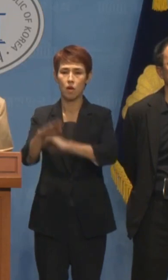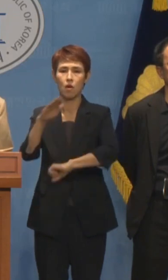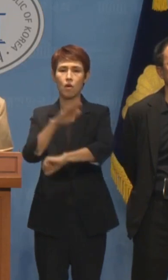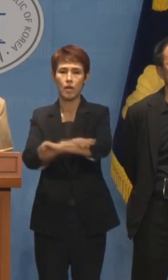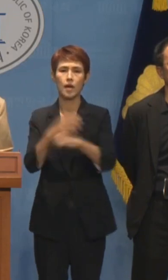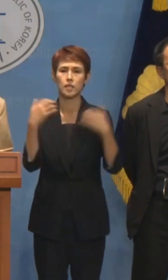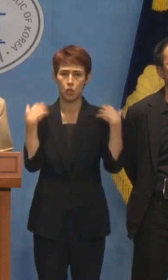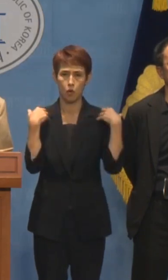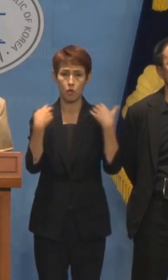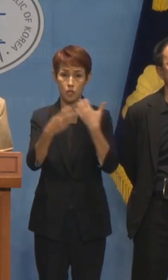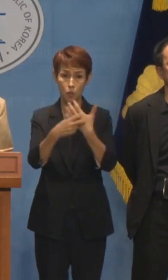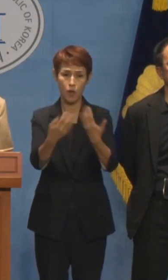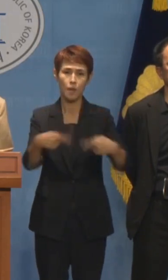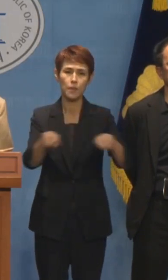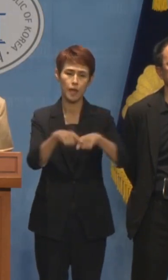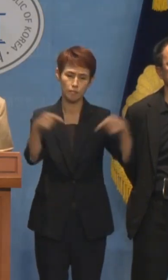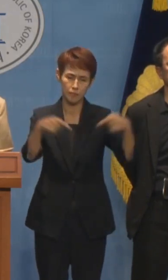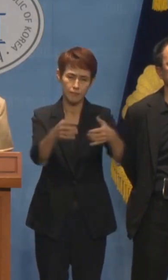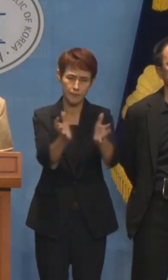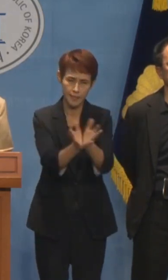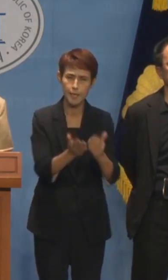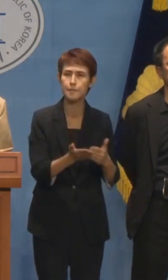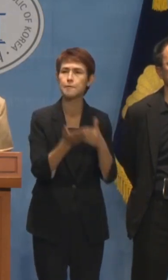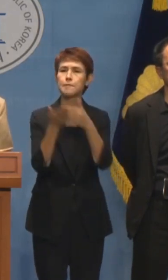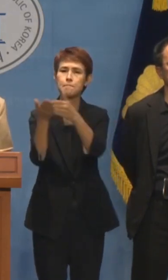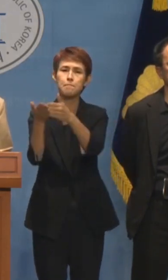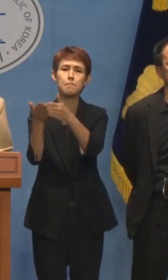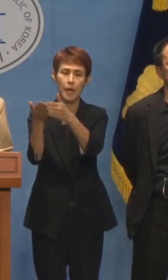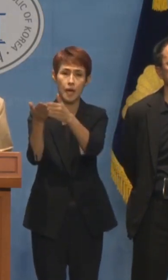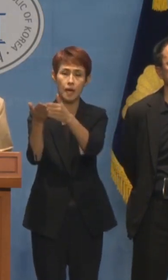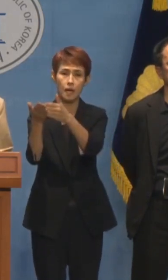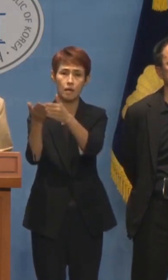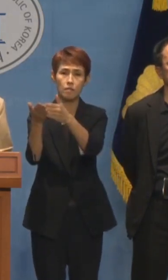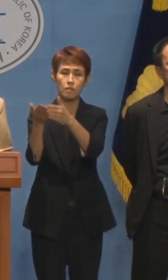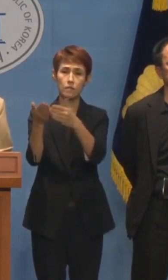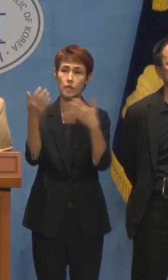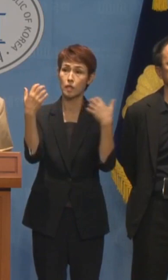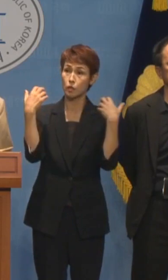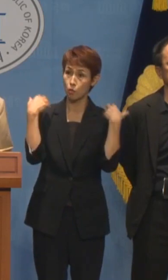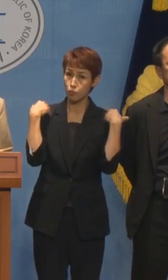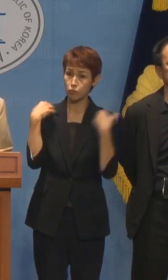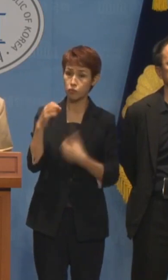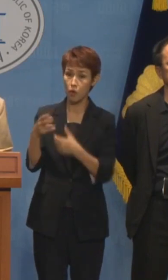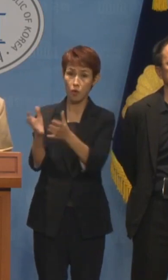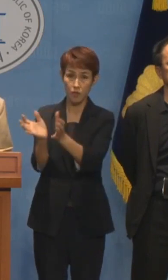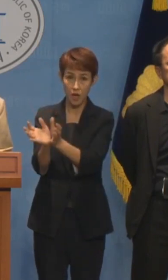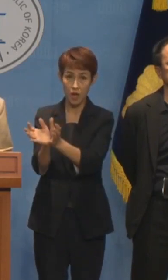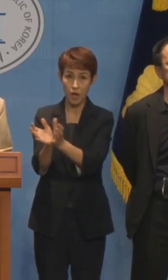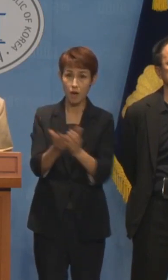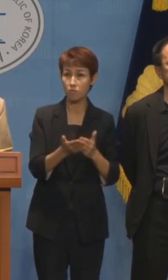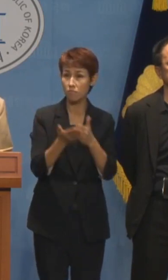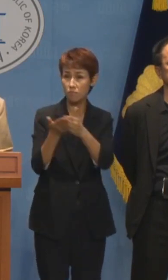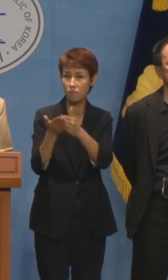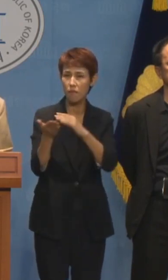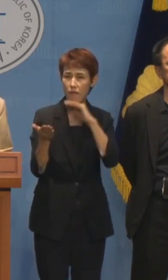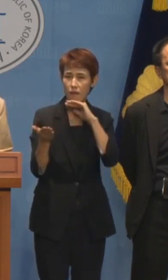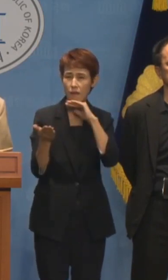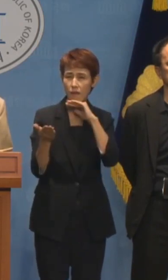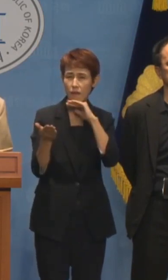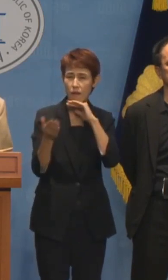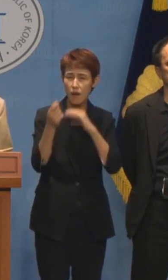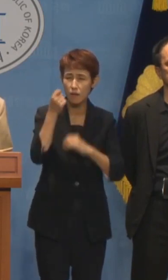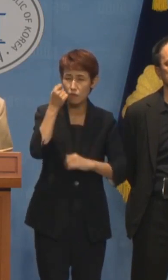함께하는 협의체를 구성하자 제안한 바 있습니다 정부와 여당이이 제안에 대해 6개월이